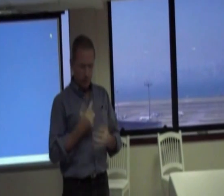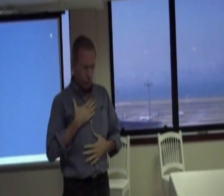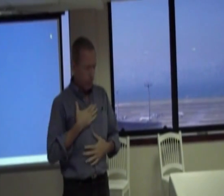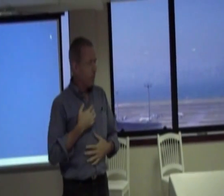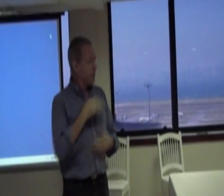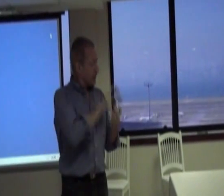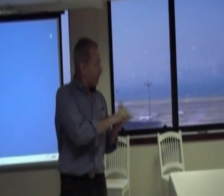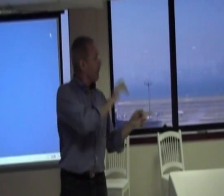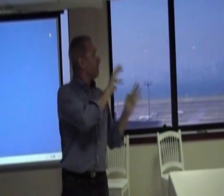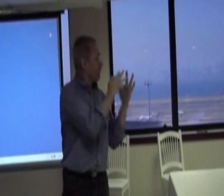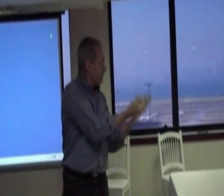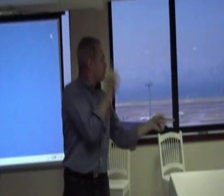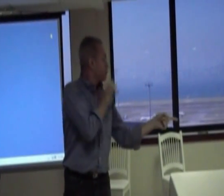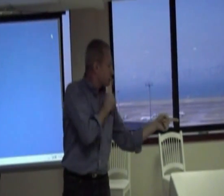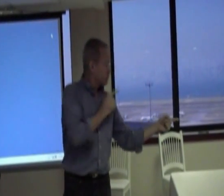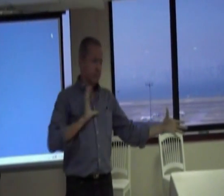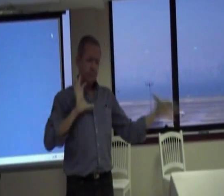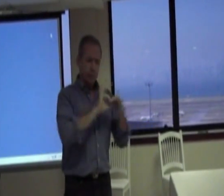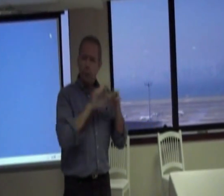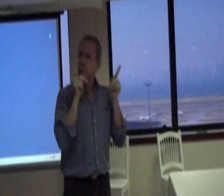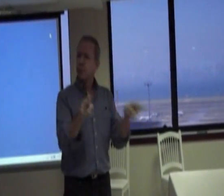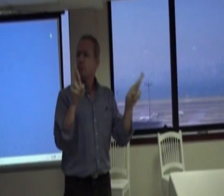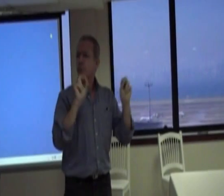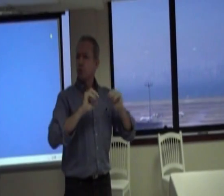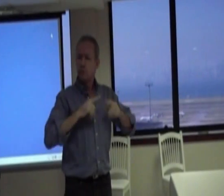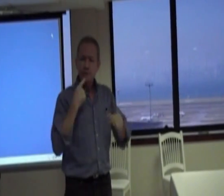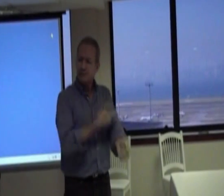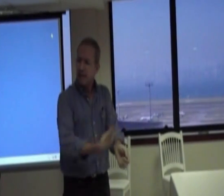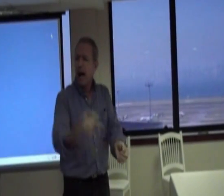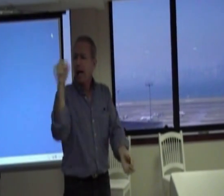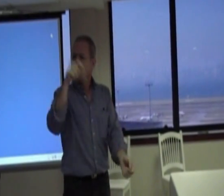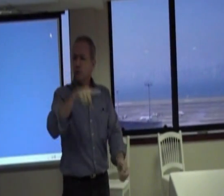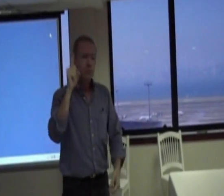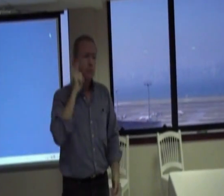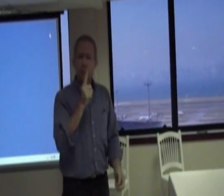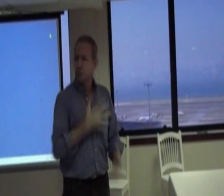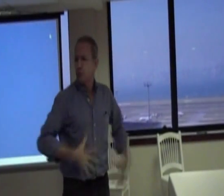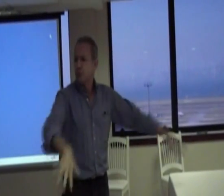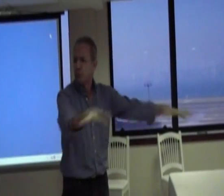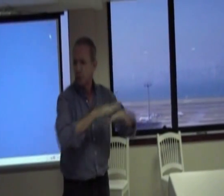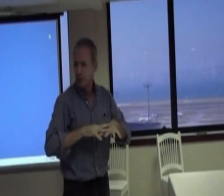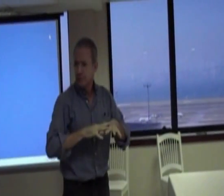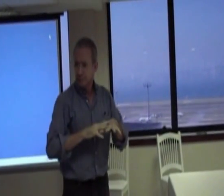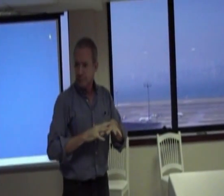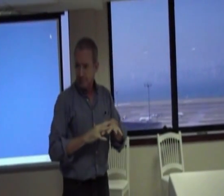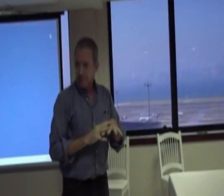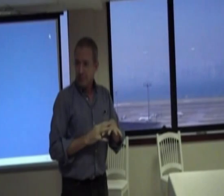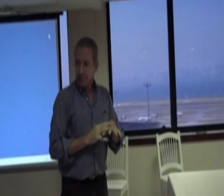de surdos, né? Meu filho nasceu numa família de surdos, mas agora eu tenho essa preocupação. Então é preciso que a gente possa ter esse